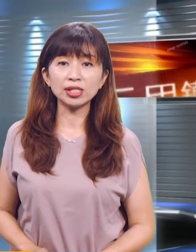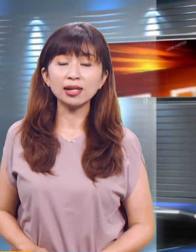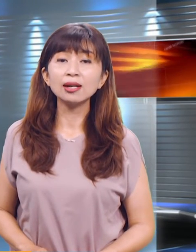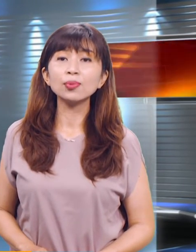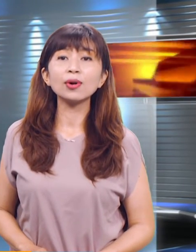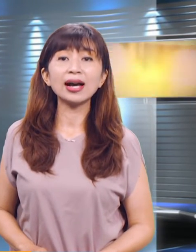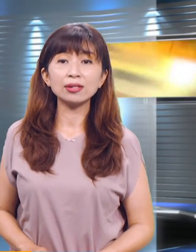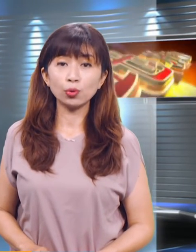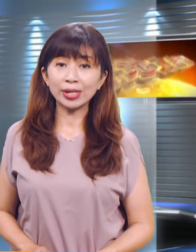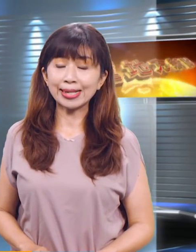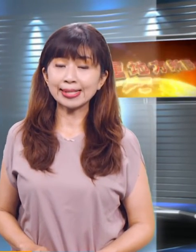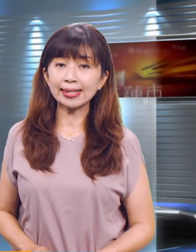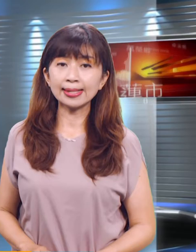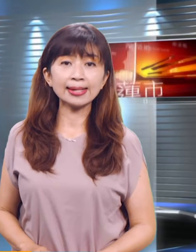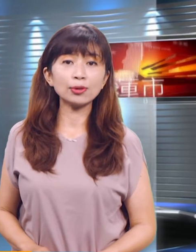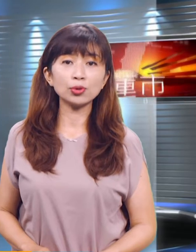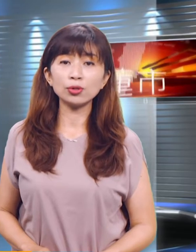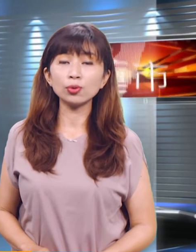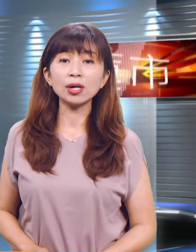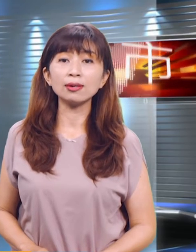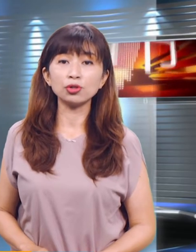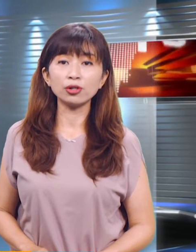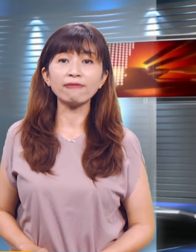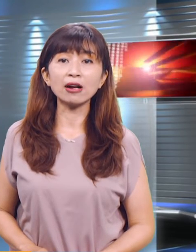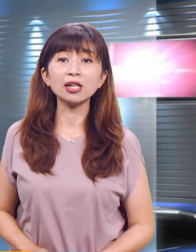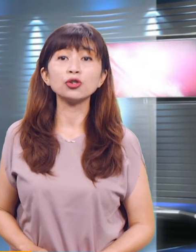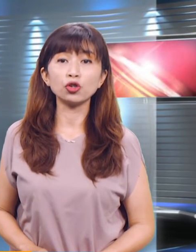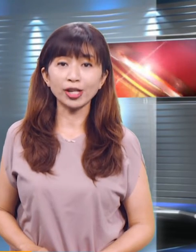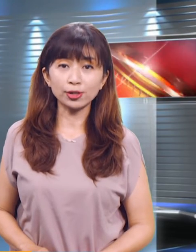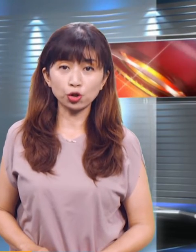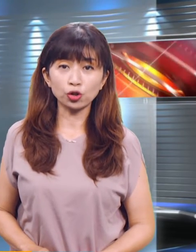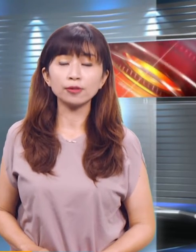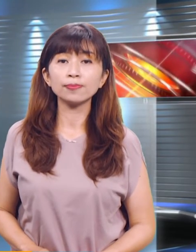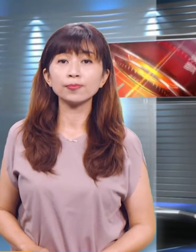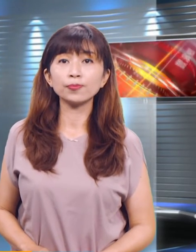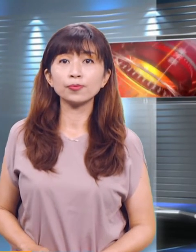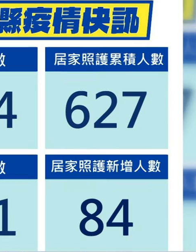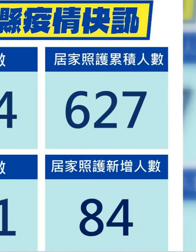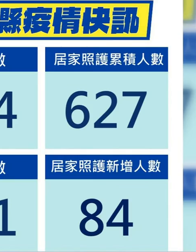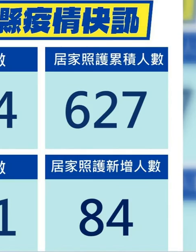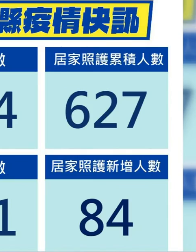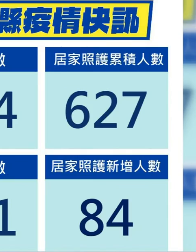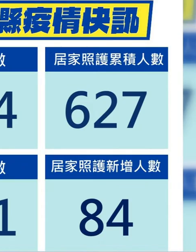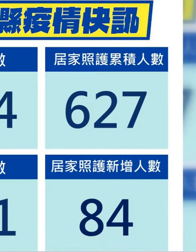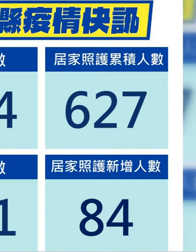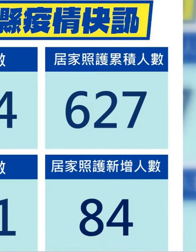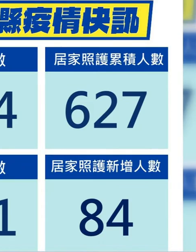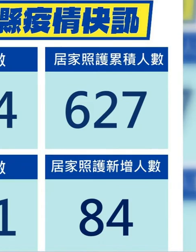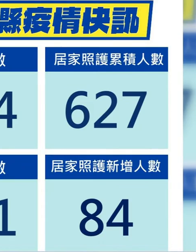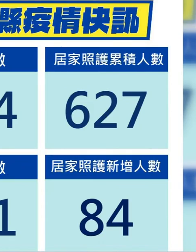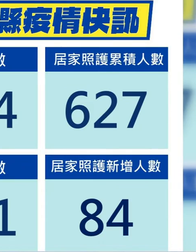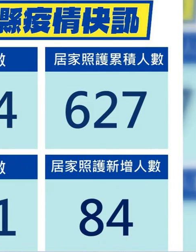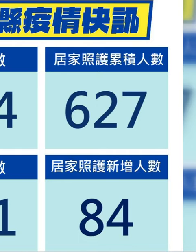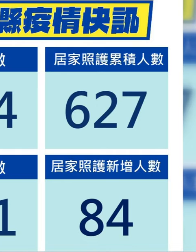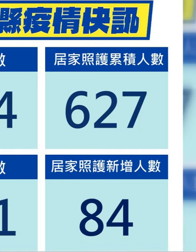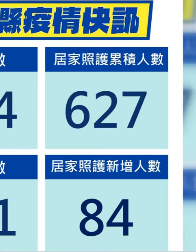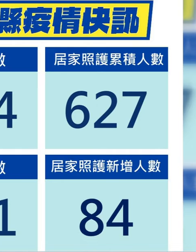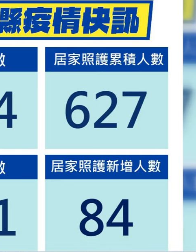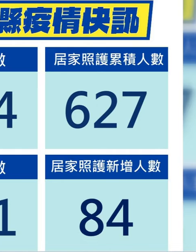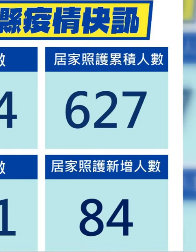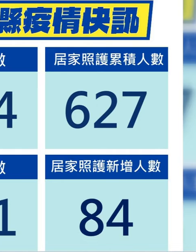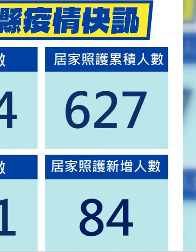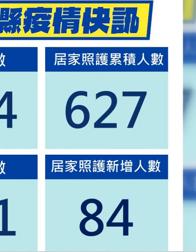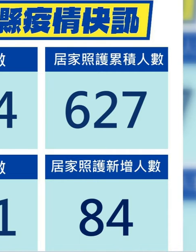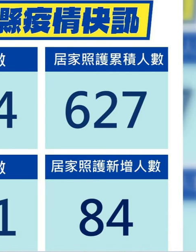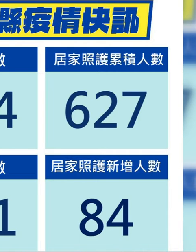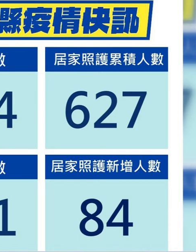足迹。不过，还是呼吁大家一定要随时做好自身防疫10连制。 花莲25日新增151例通报确